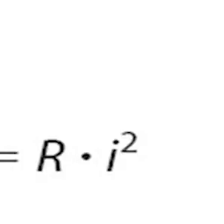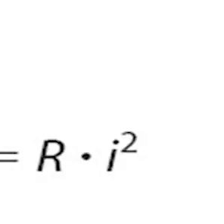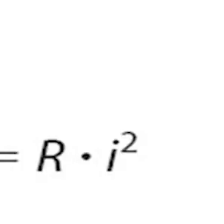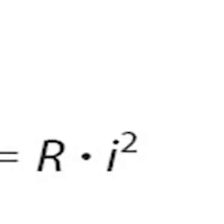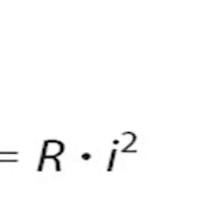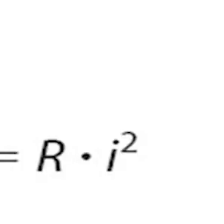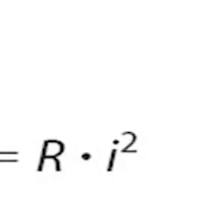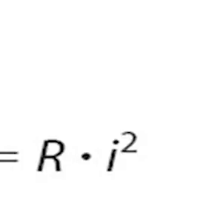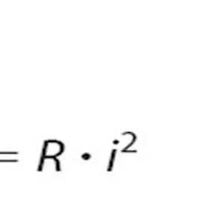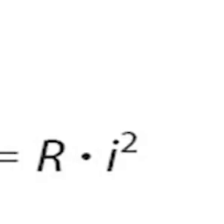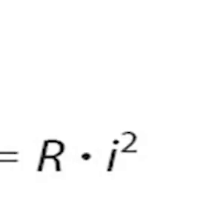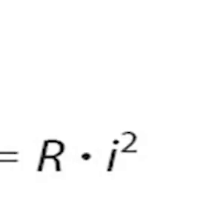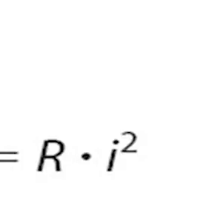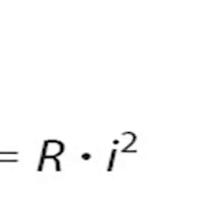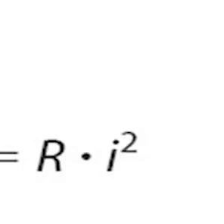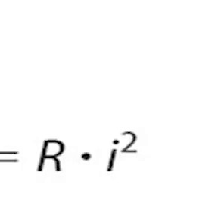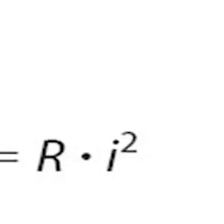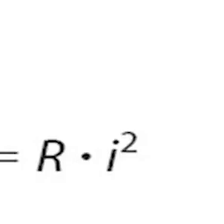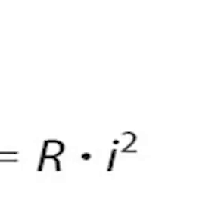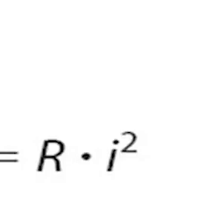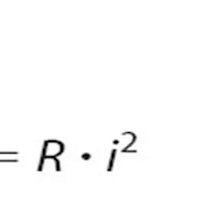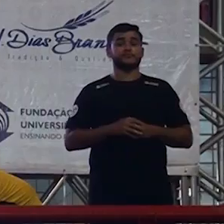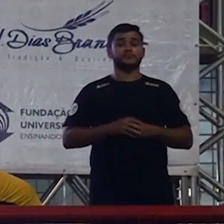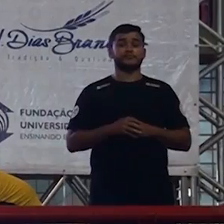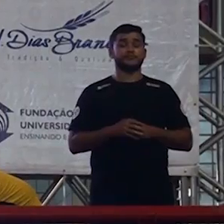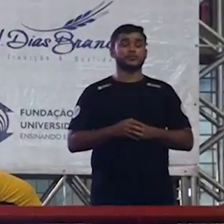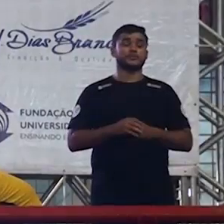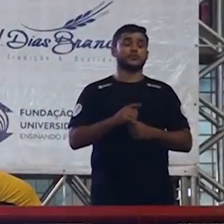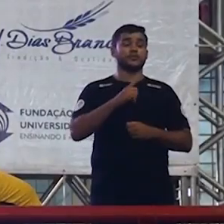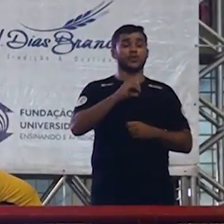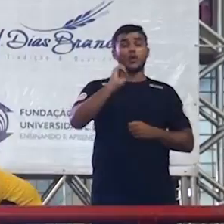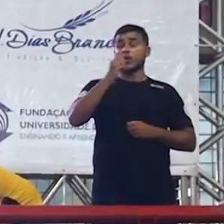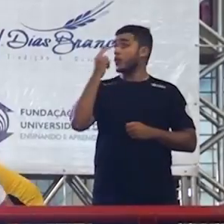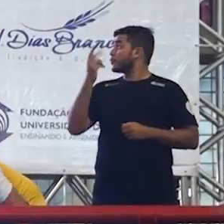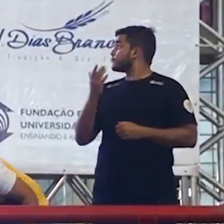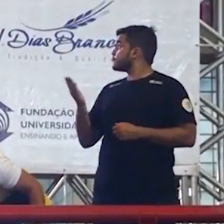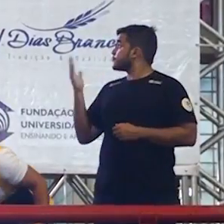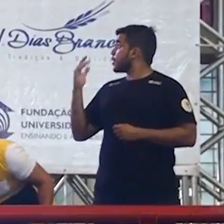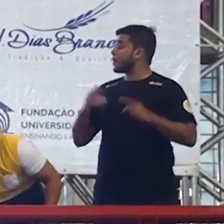π. Ou então, potência a DDP ao quadrado sobre a